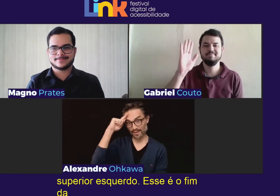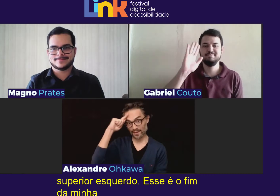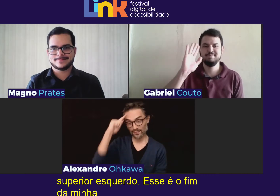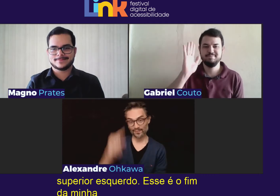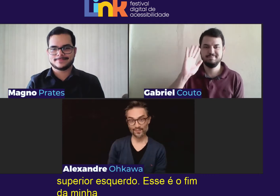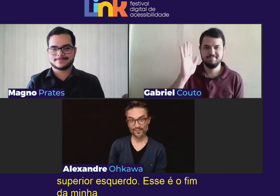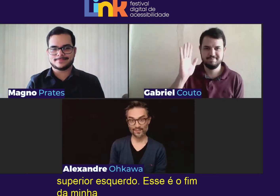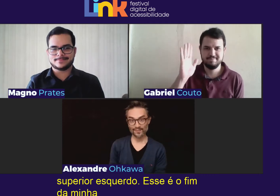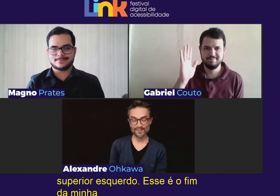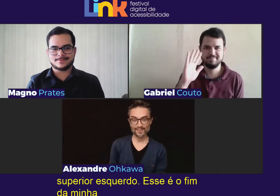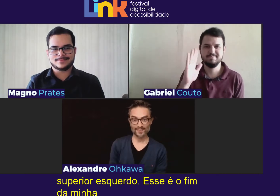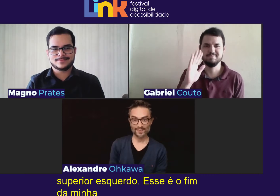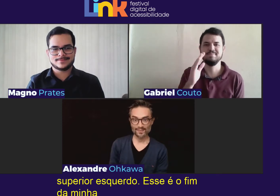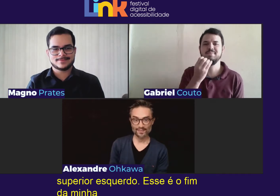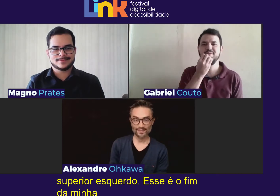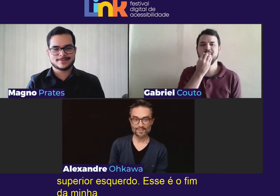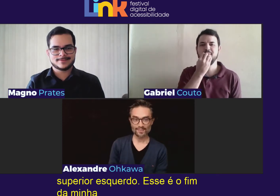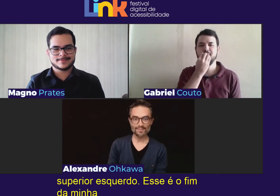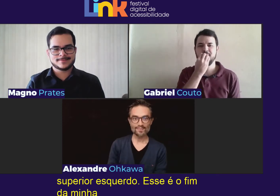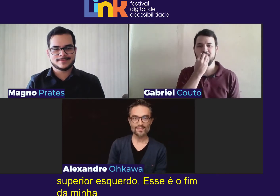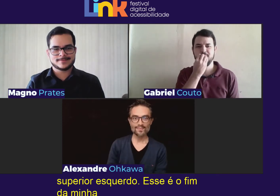Muito obrigada. Agora, Gabriel, pode começar.